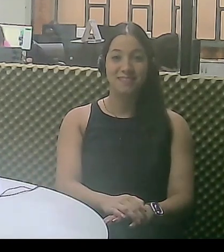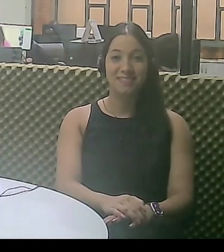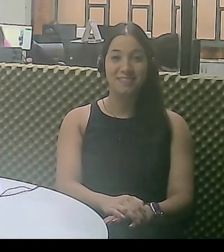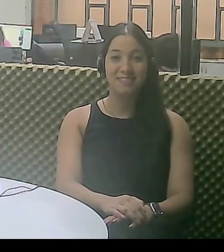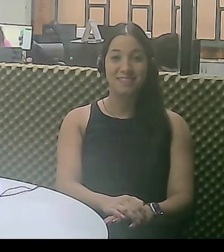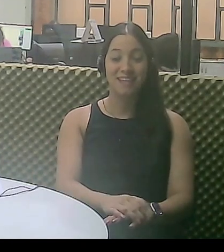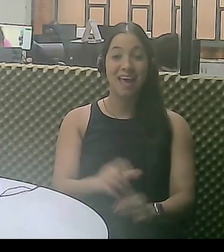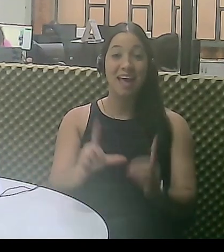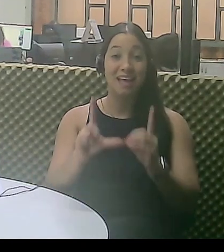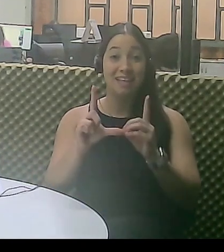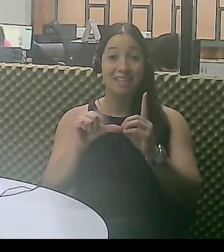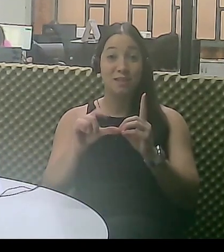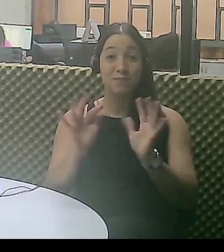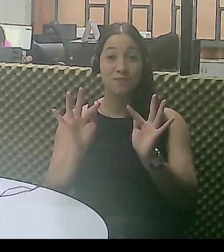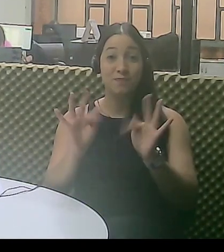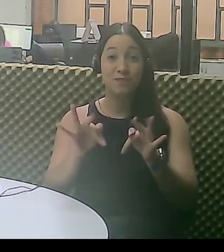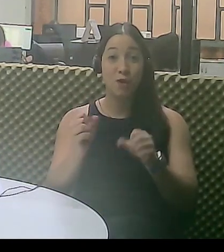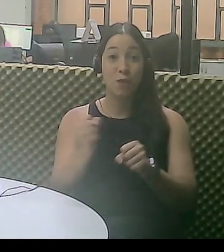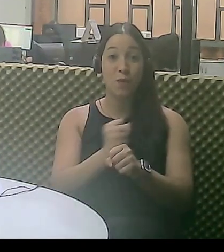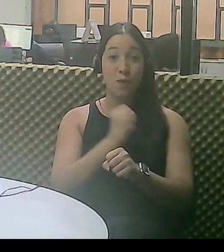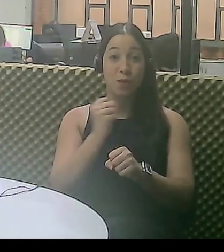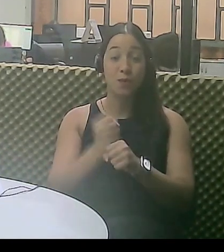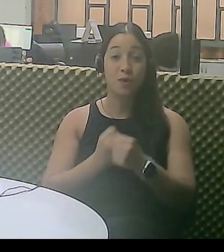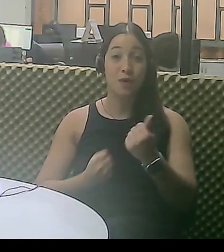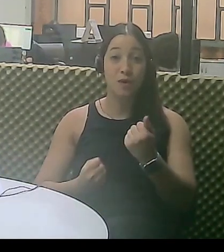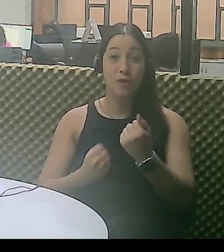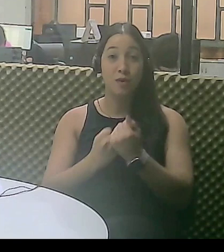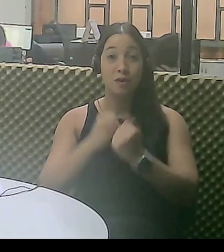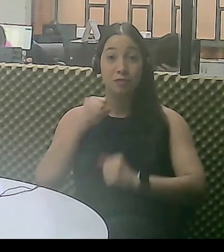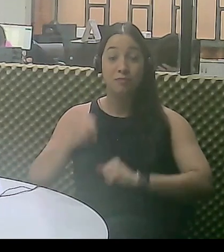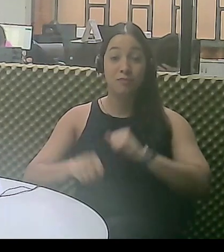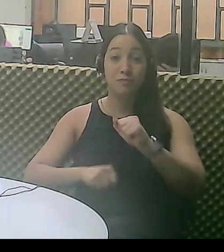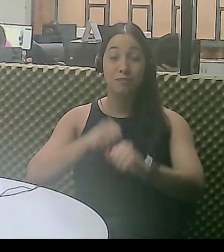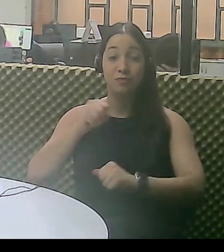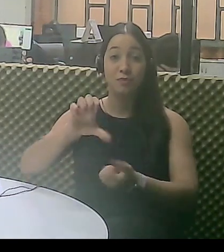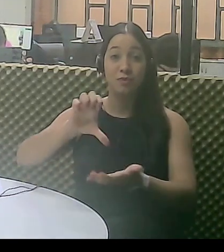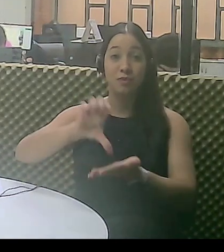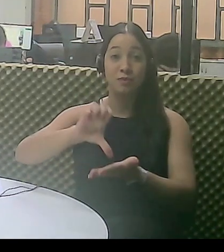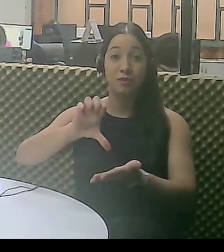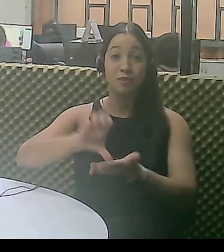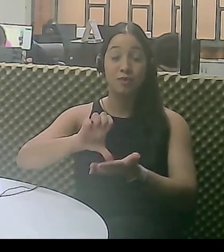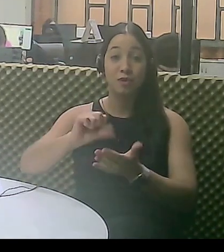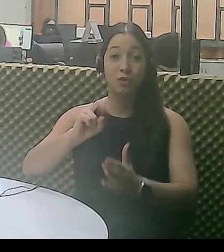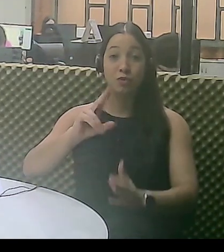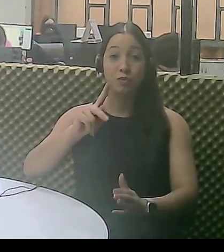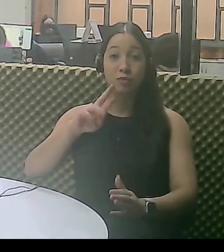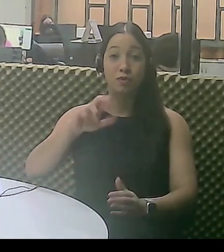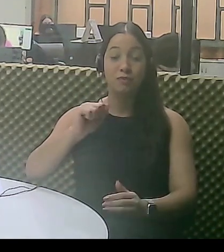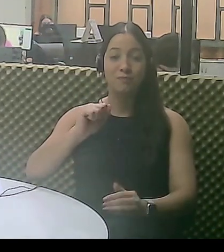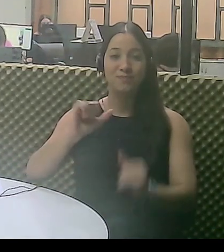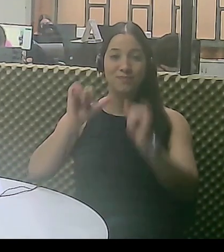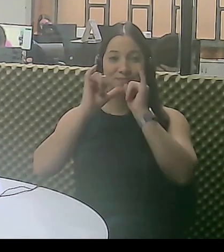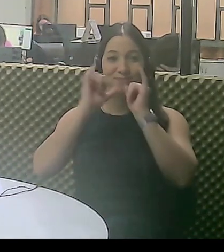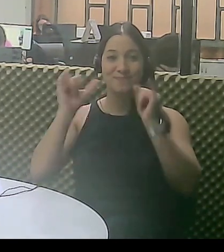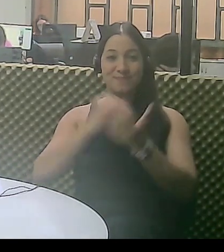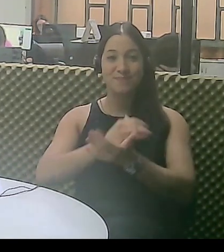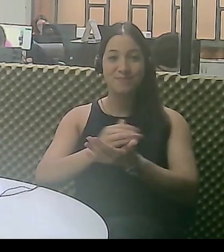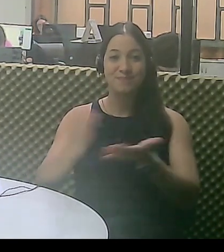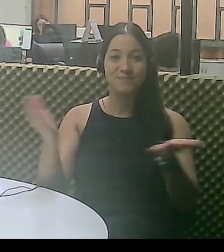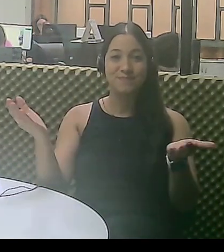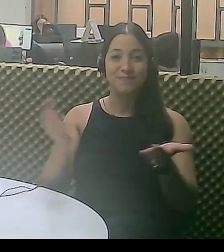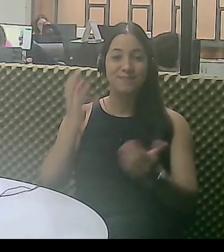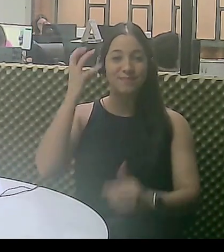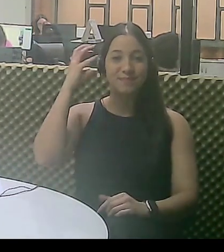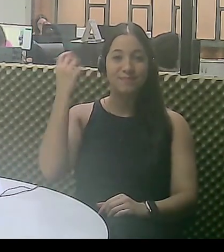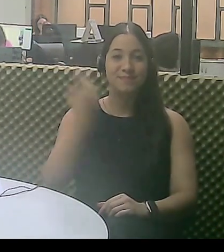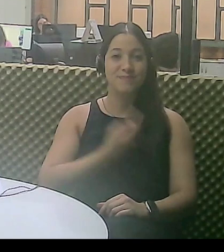ainda, DEMAI finaliza obras de ponto de apoio para ciclistas na estação de tratamento Sucupira. Essas e outras notícias a partir